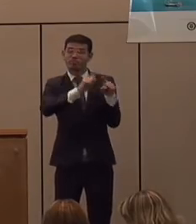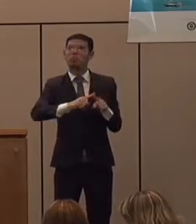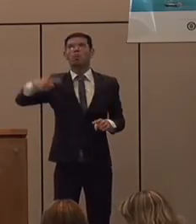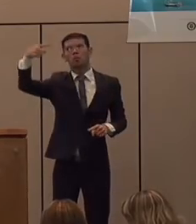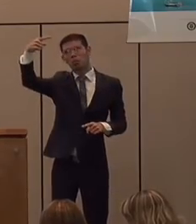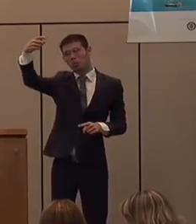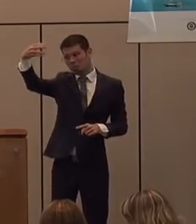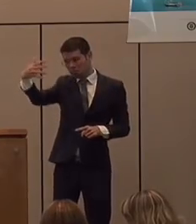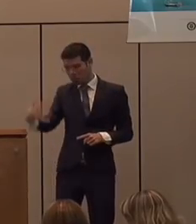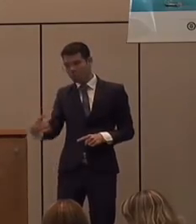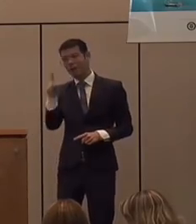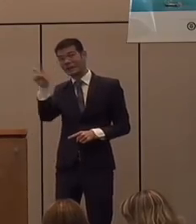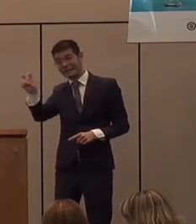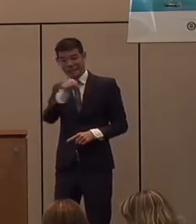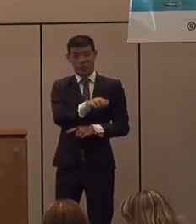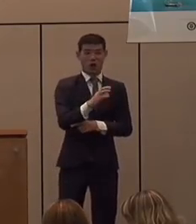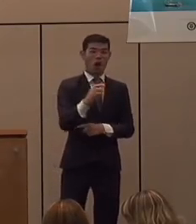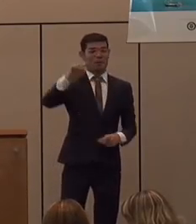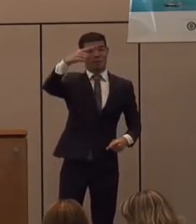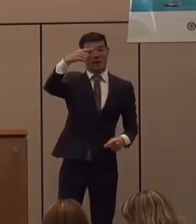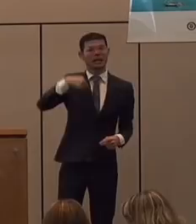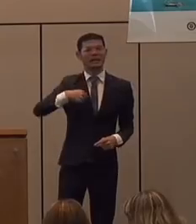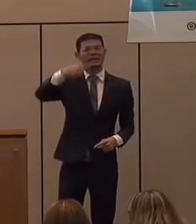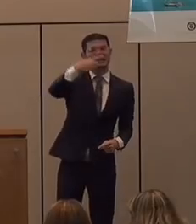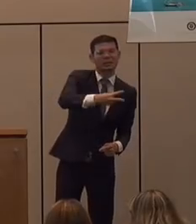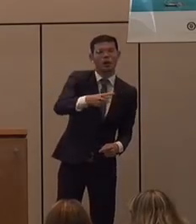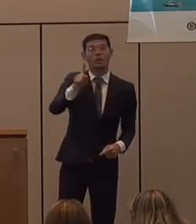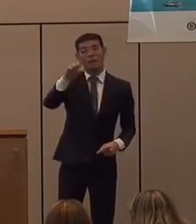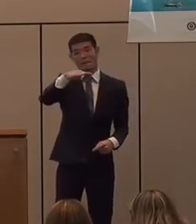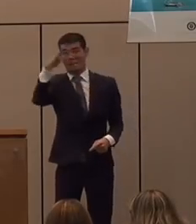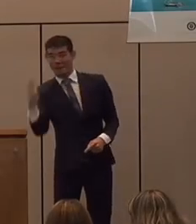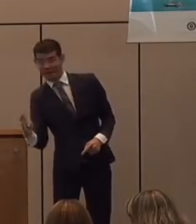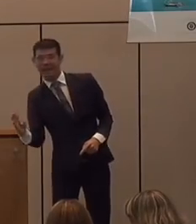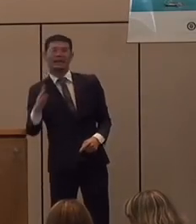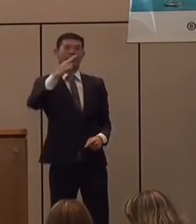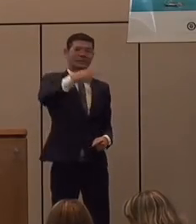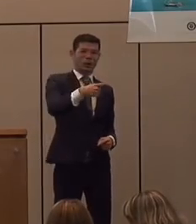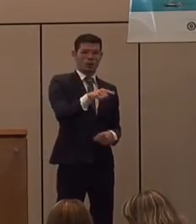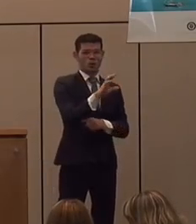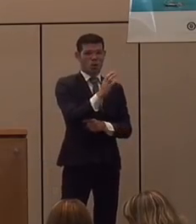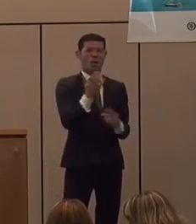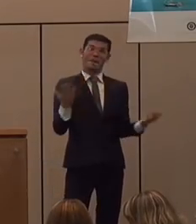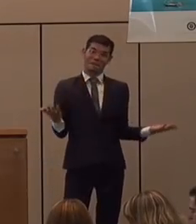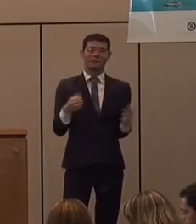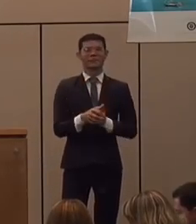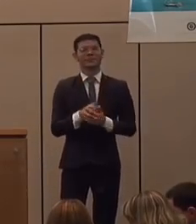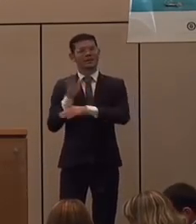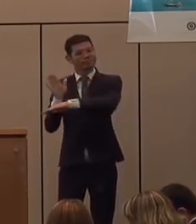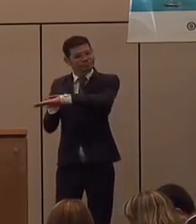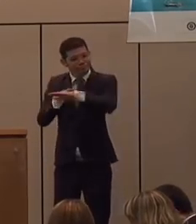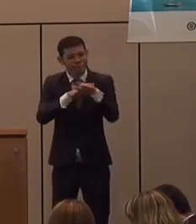privilegio fuera esos somos el segundo más biodiverso después de brasil por kilómetro cuadrado queremos que los colombianos sepan